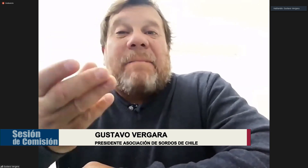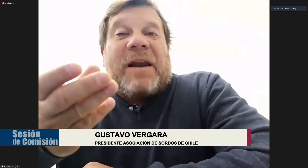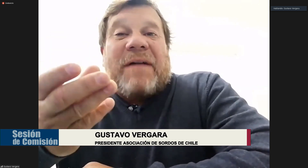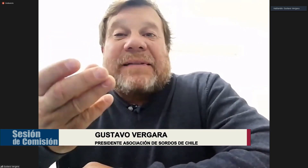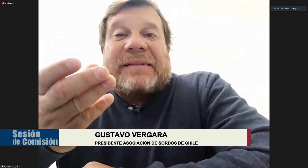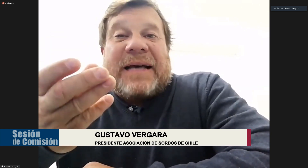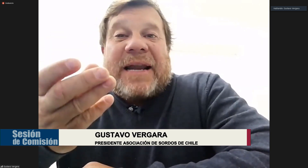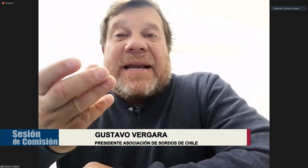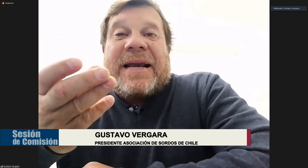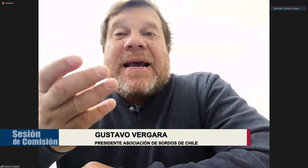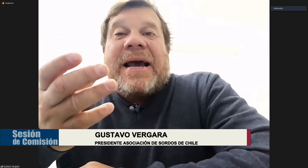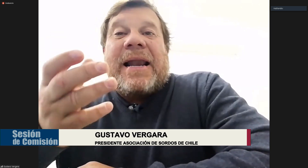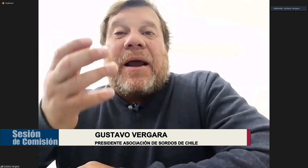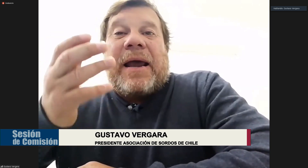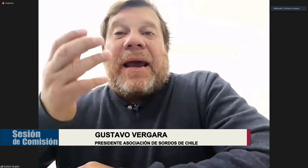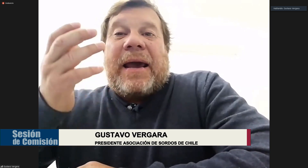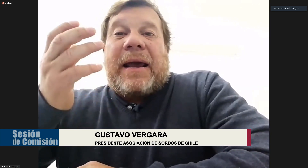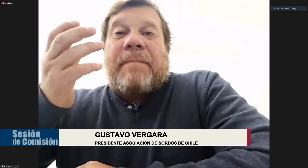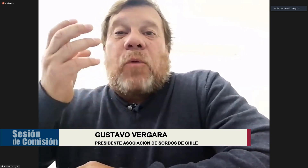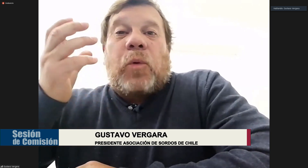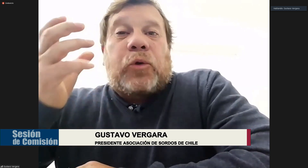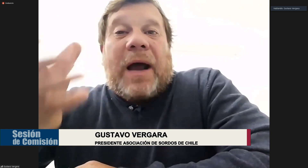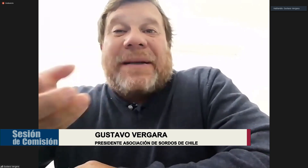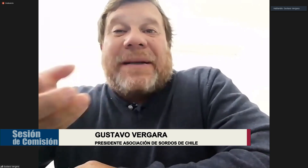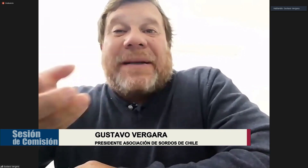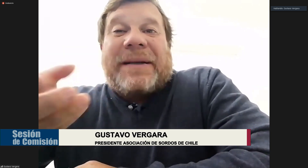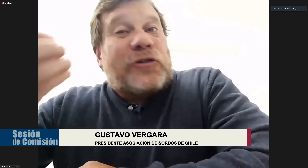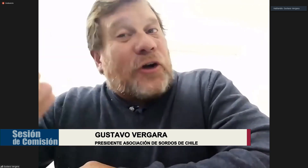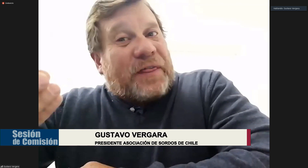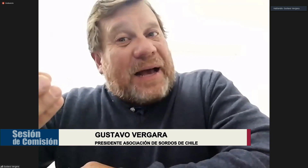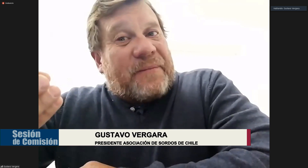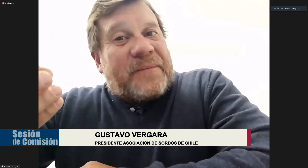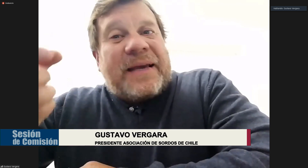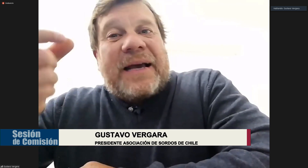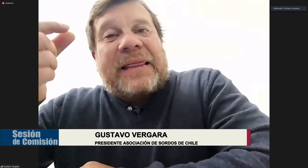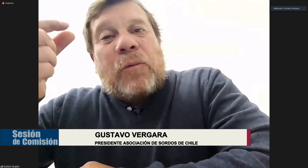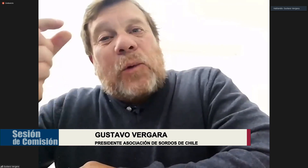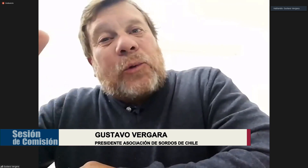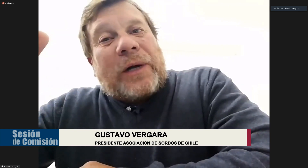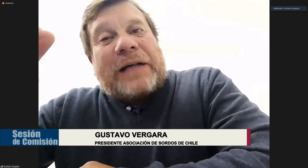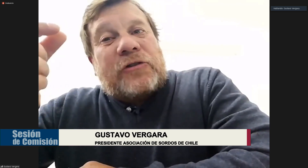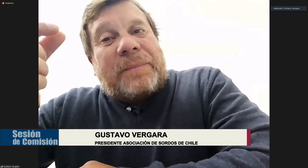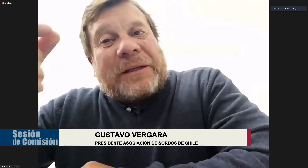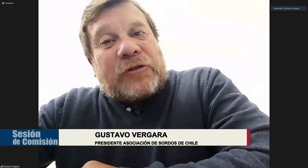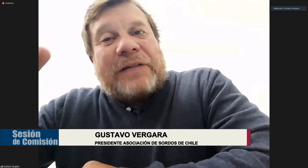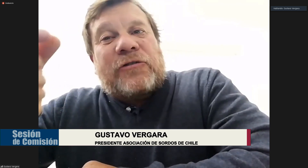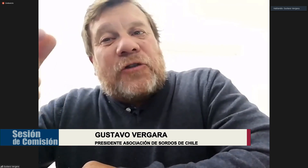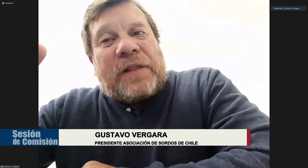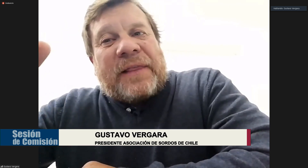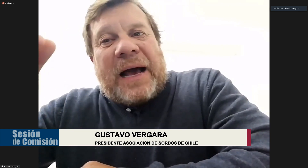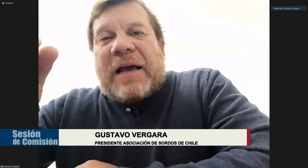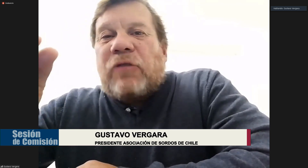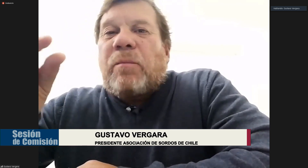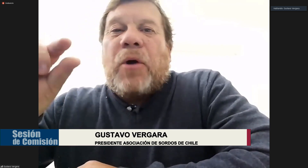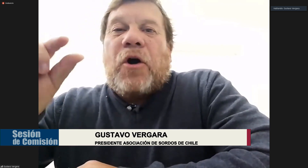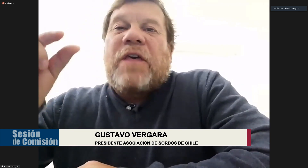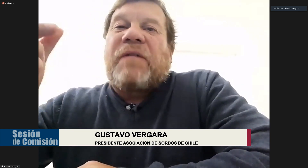va a ser cultura de personas sordas. Esta cultura de personas sordas es un poco